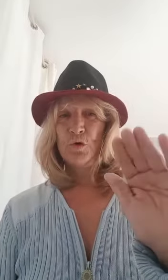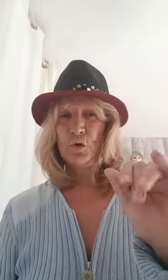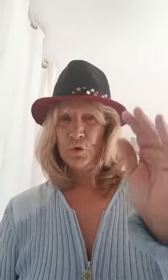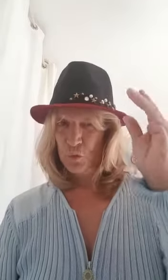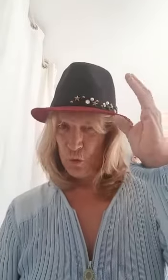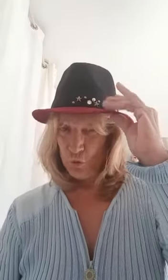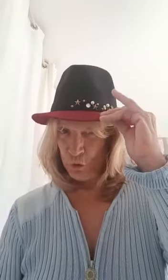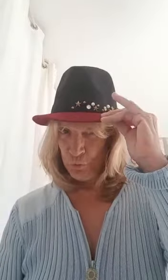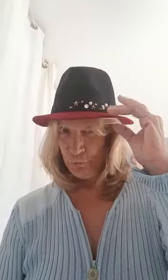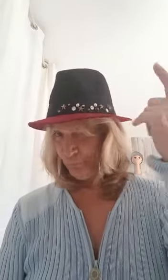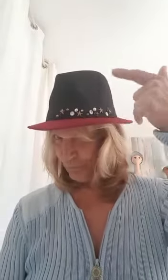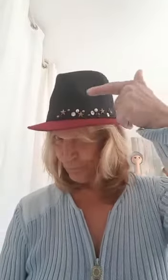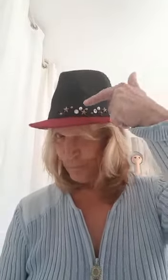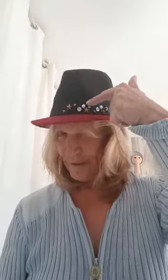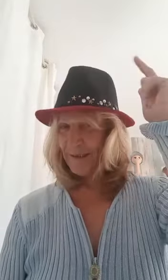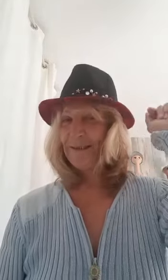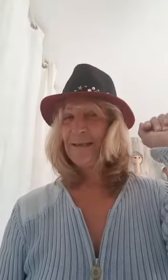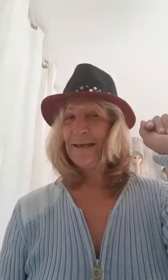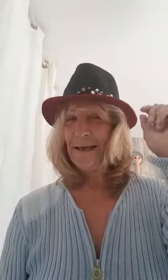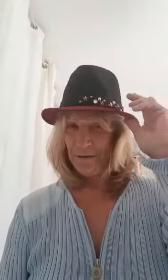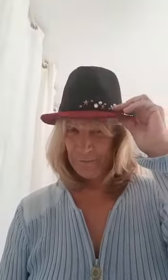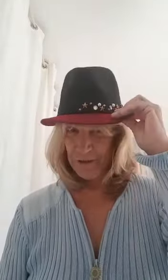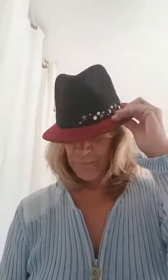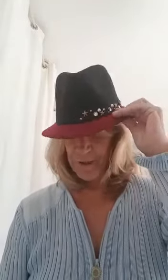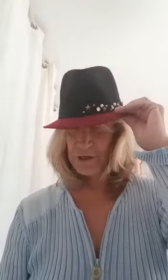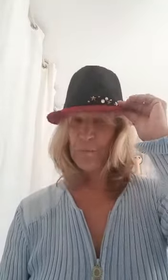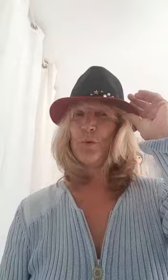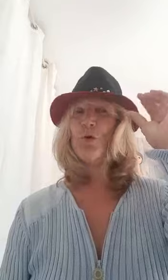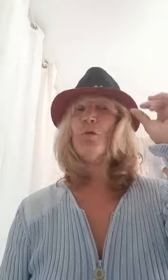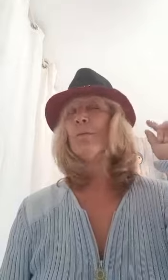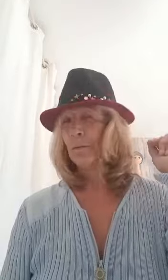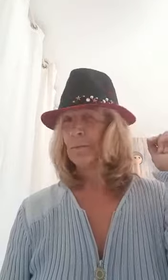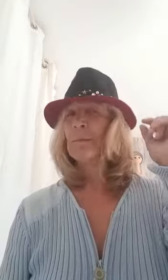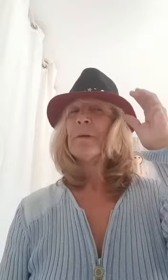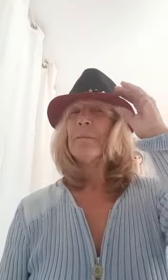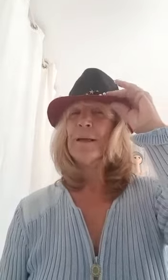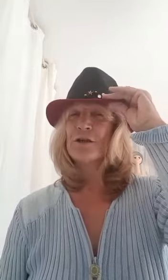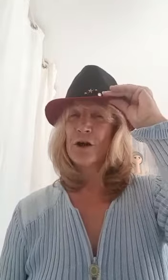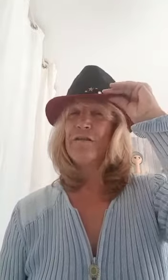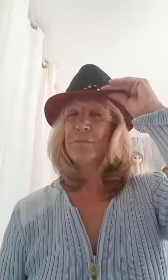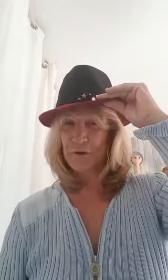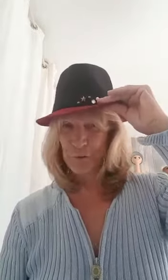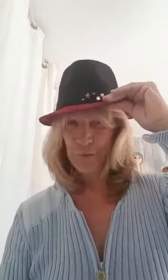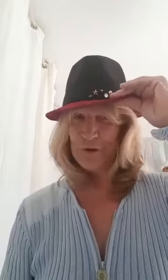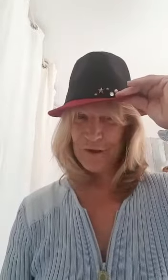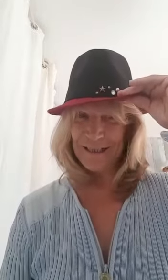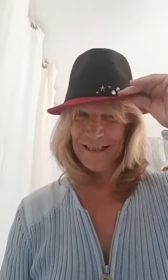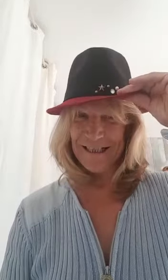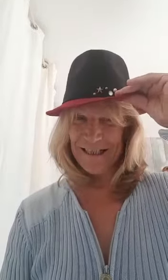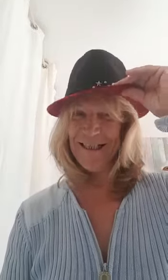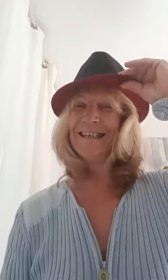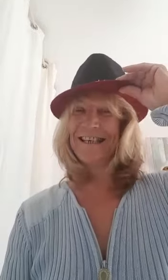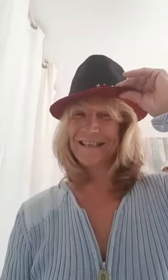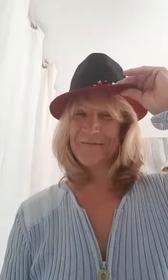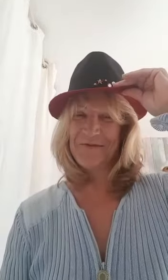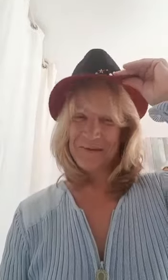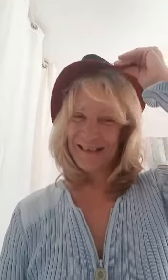Bonjour tout le monde, maîtresse Nathaël, j'ai mis un chapeau, mais je l'enlève parce que pour le langage des signes, ça sera plus